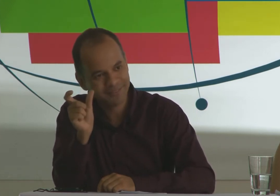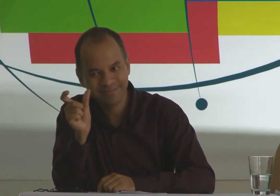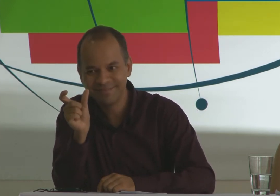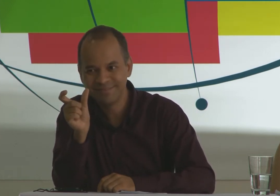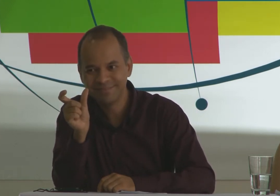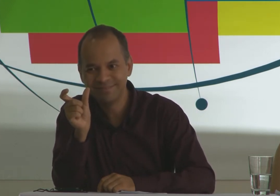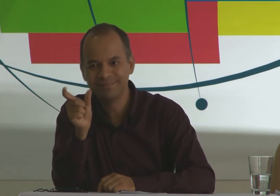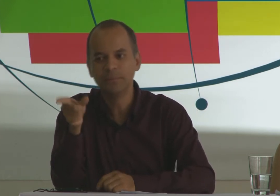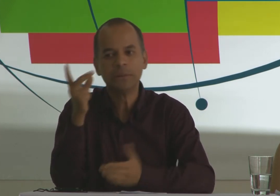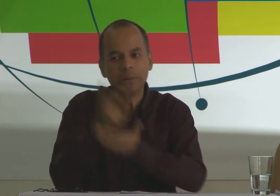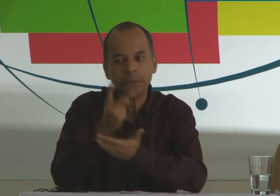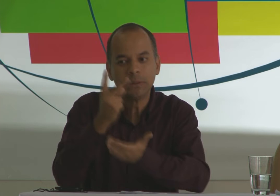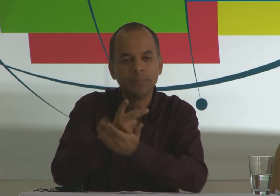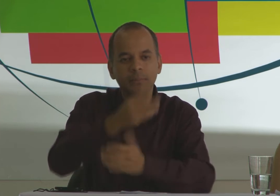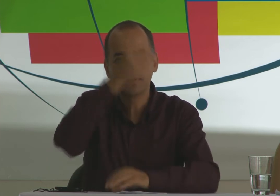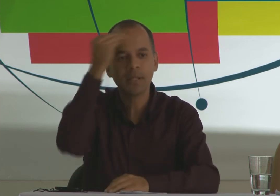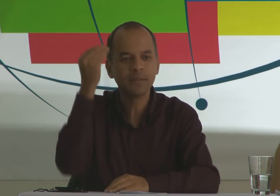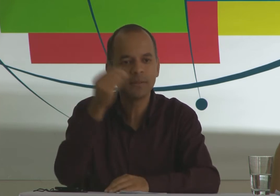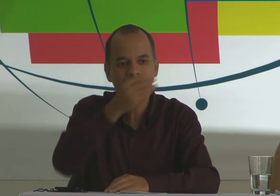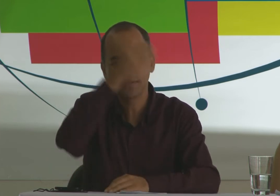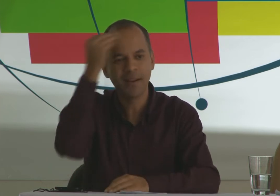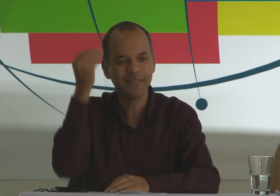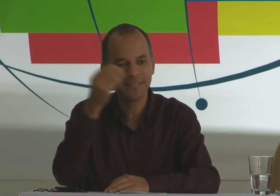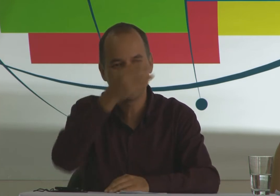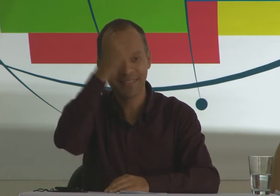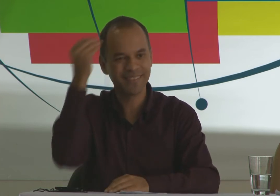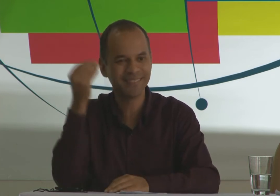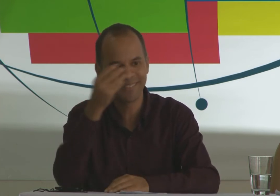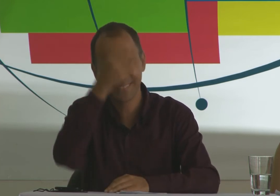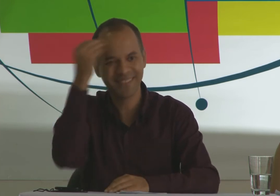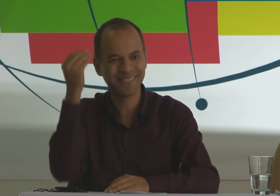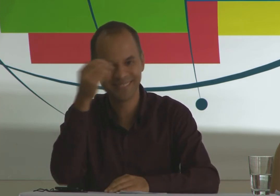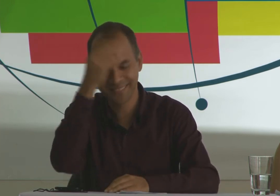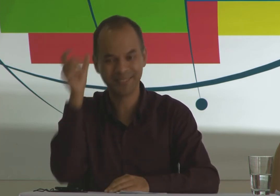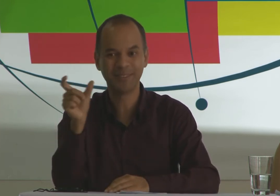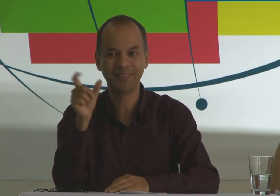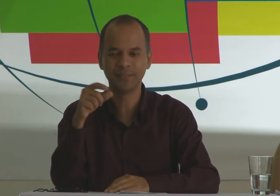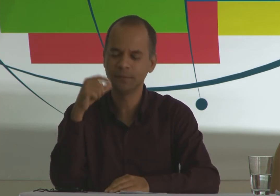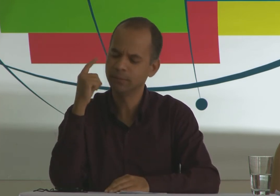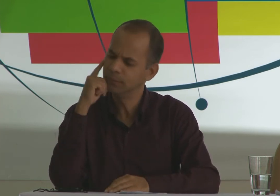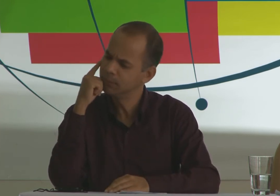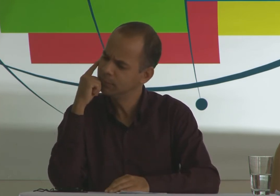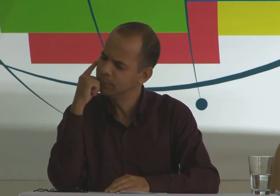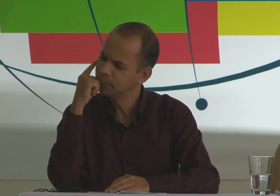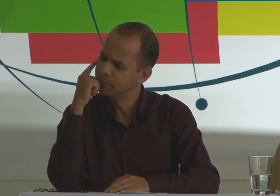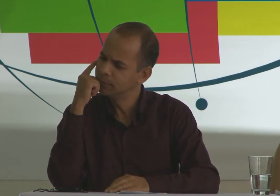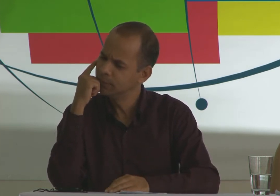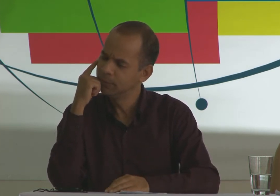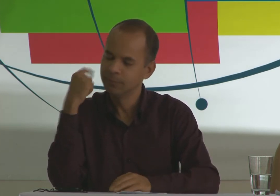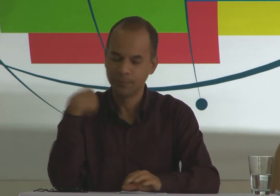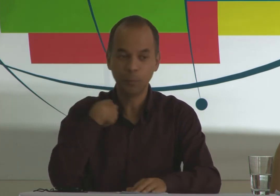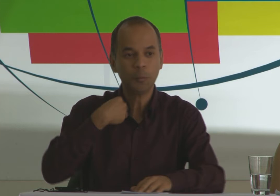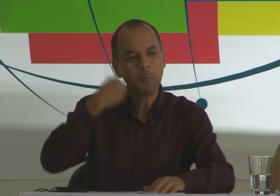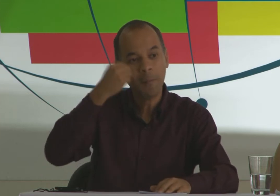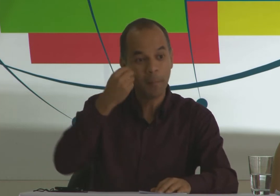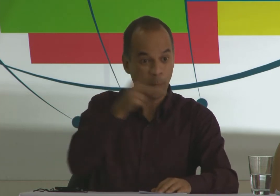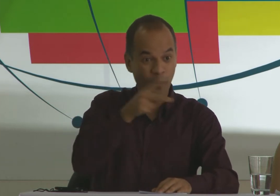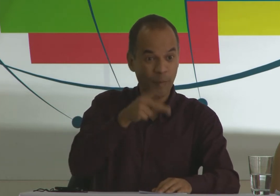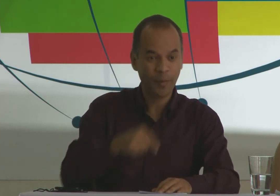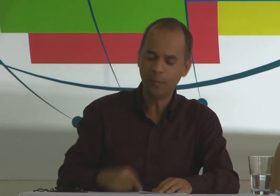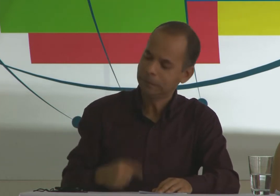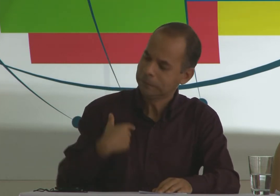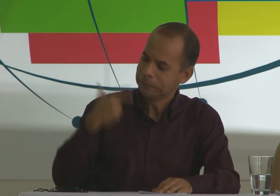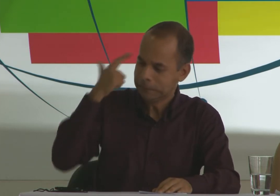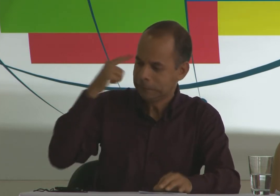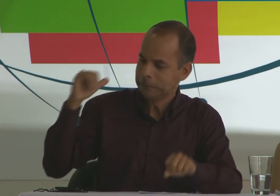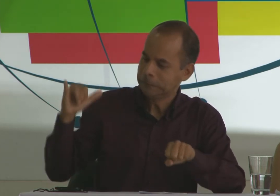essas palavras que às vezes aparecem soltas, quando contextualizadas, ficam melhor. Se isso acontece no modo isolado, como eu estava trabalhando, existe